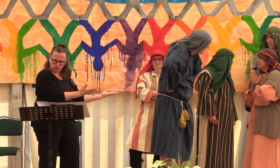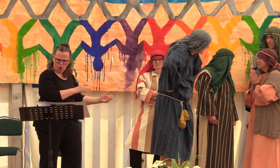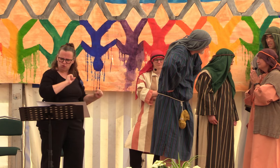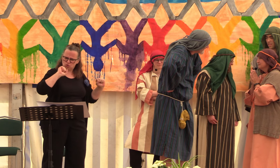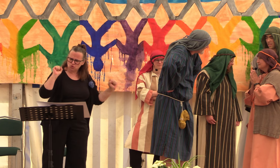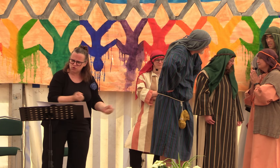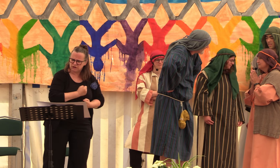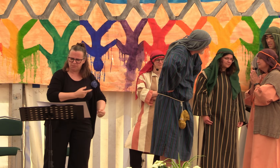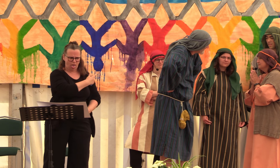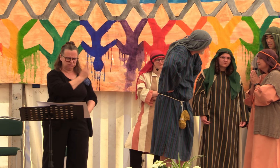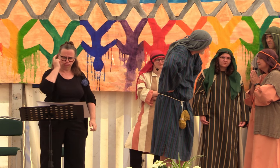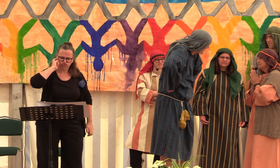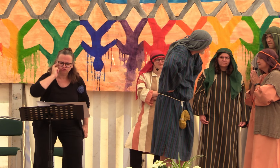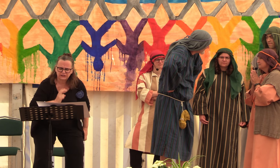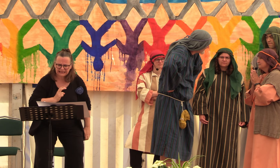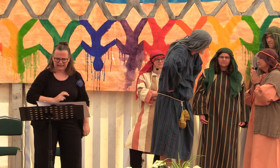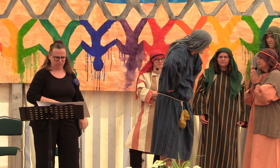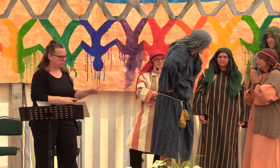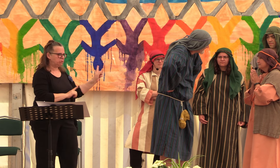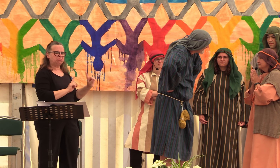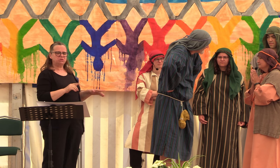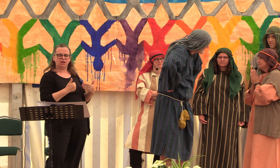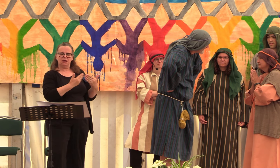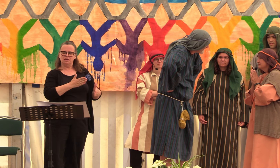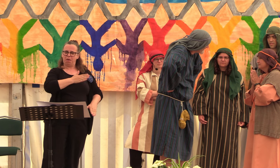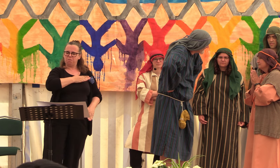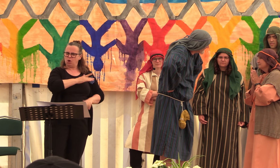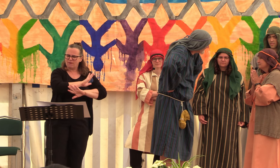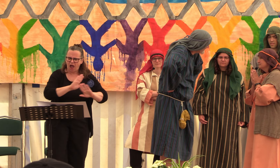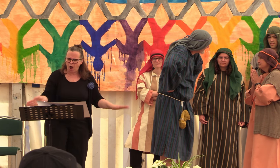Wie verhält sich der Mann denn jetzt?